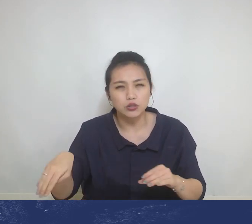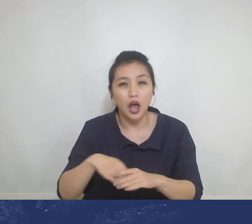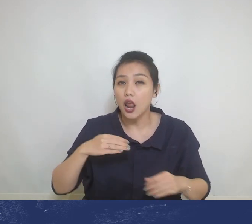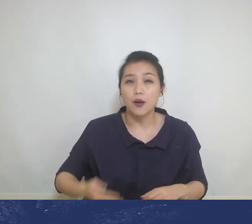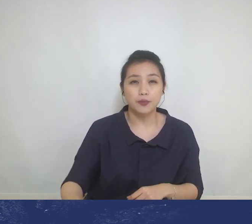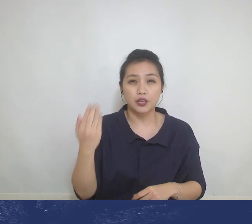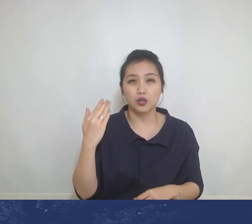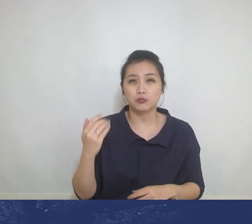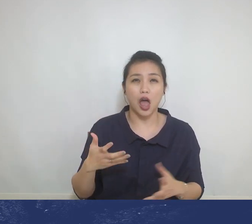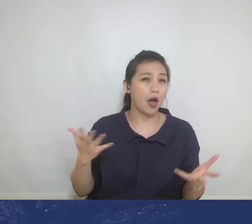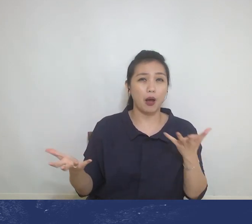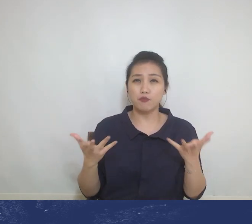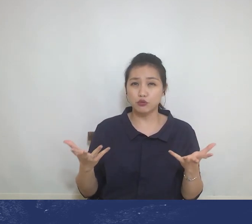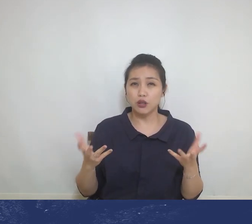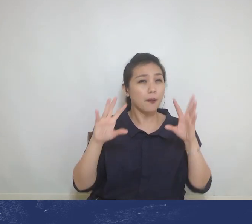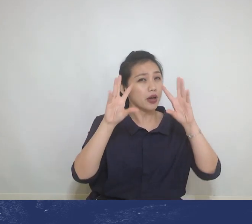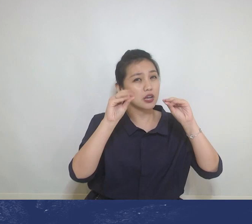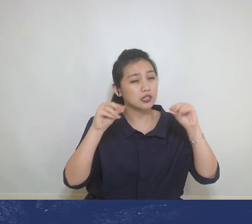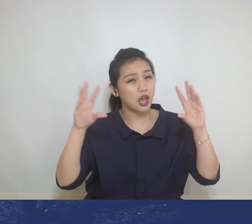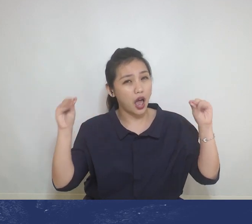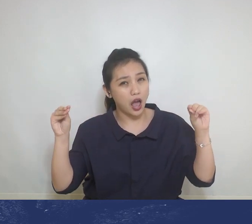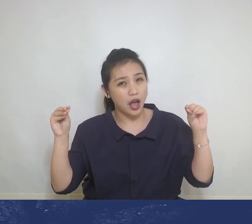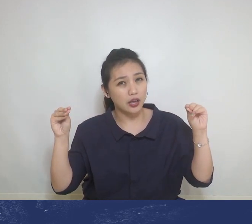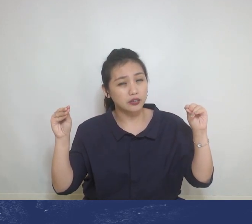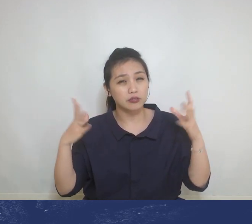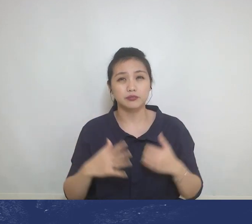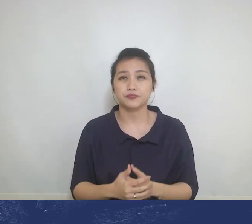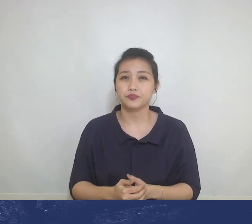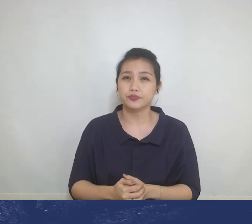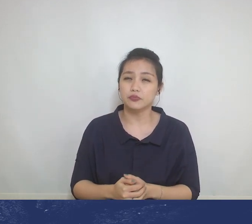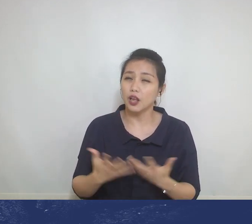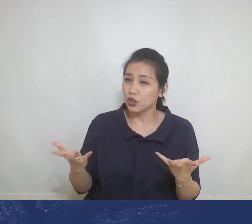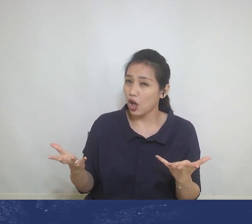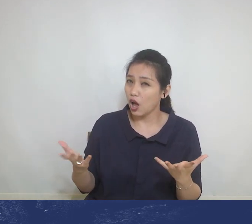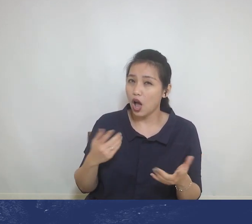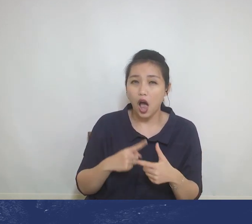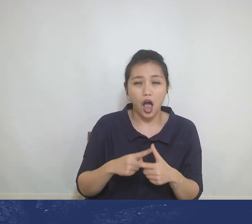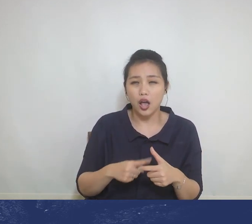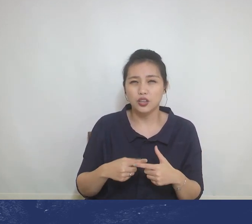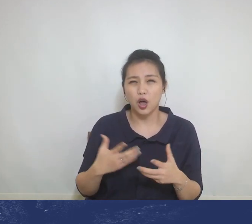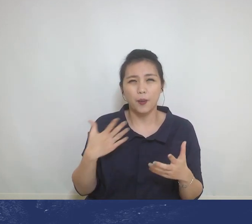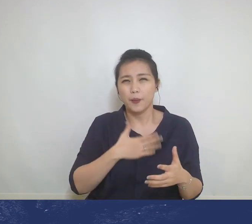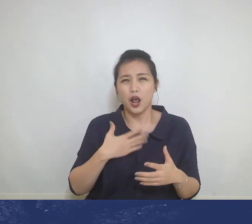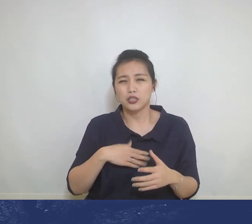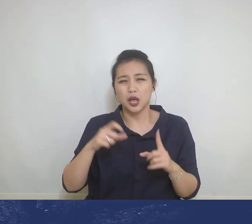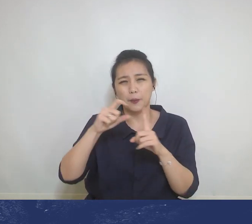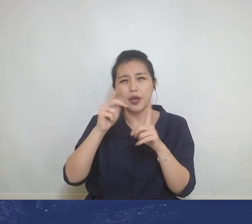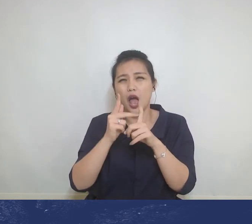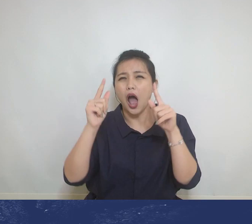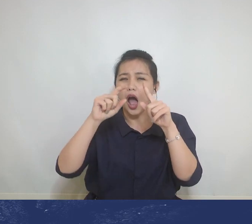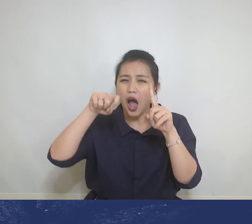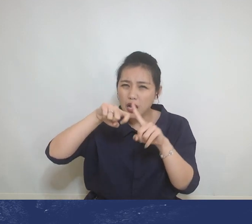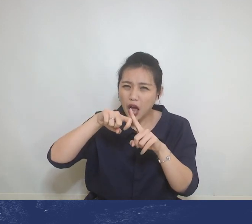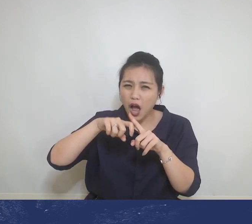terpelecok dalam hidup kalian, entah dalam hal pekerjaan, mungkin saat ini ada yang mengalami